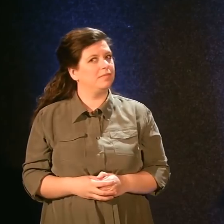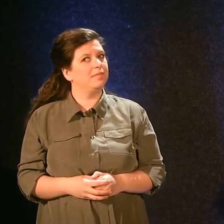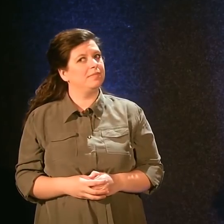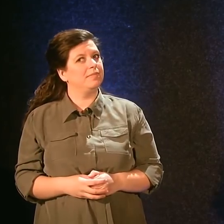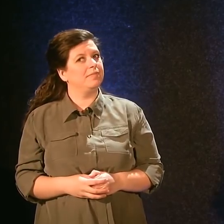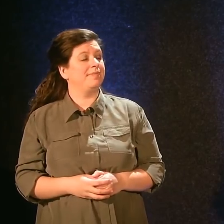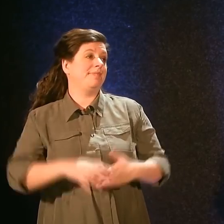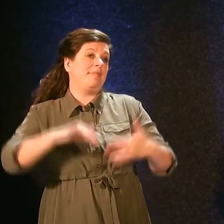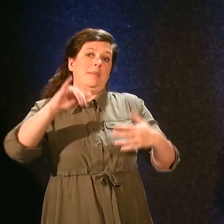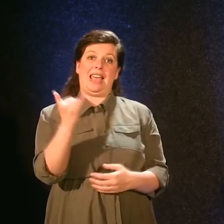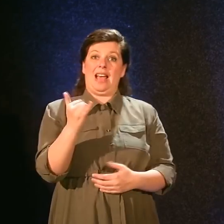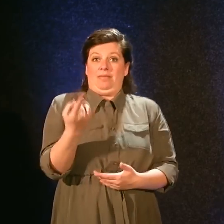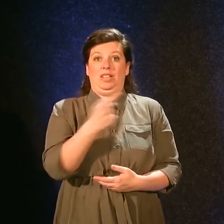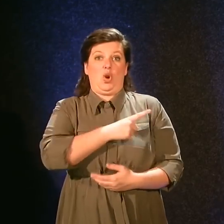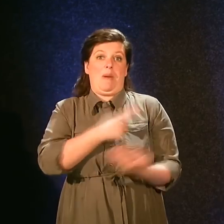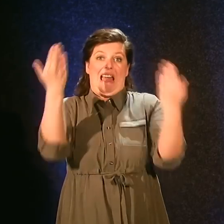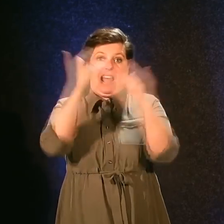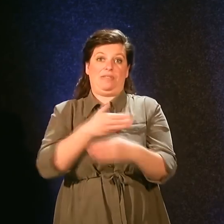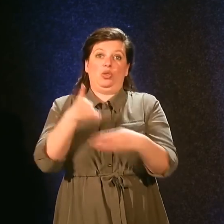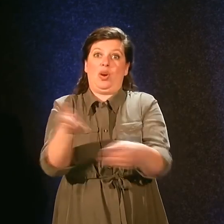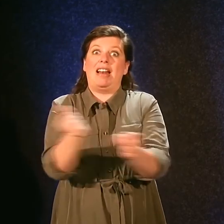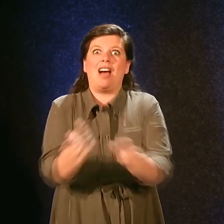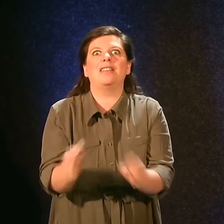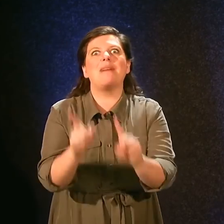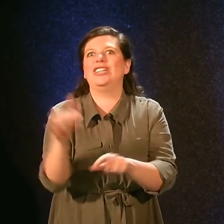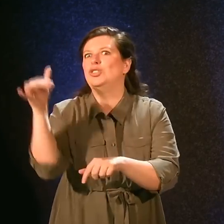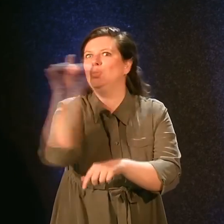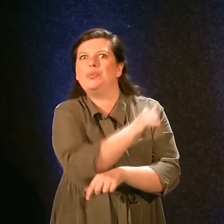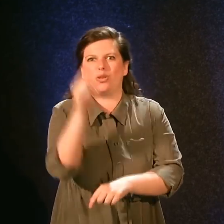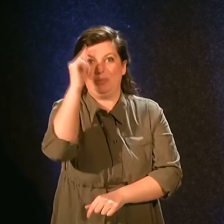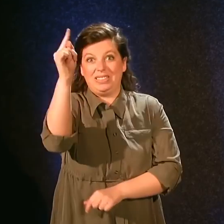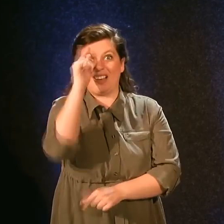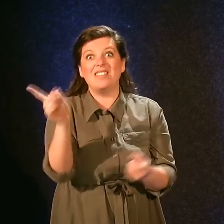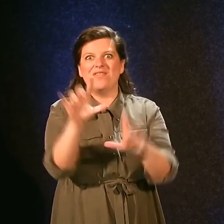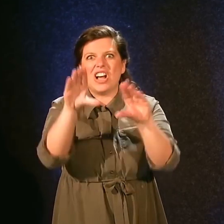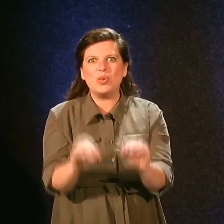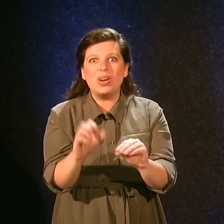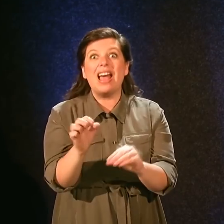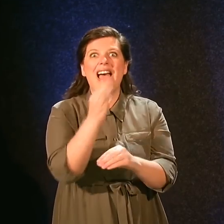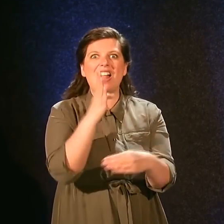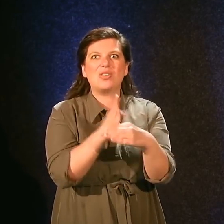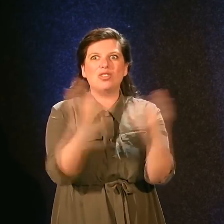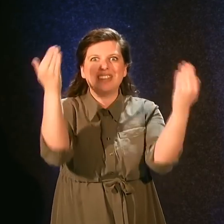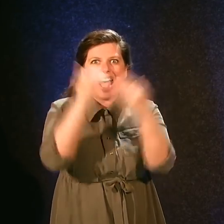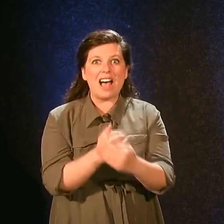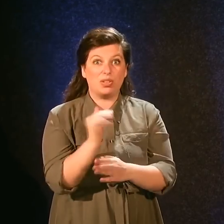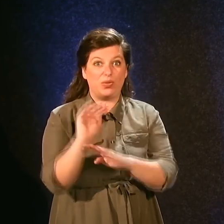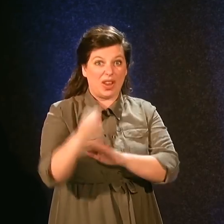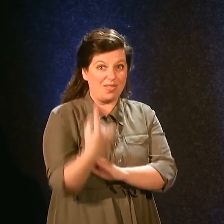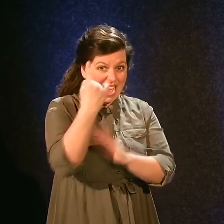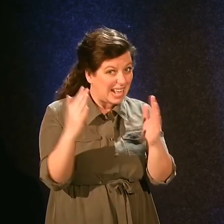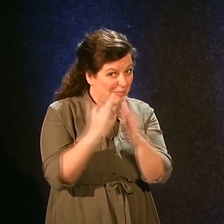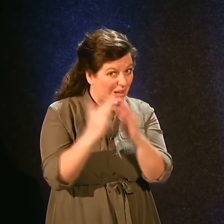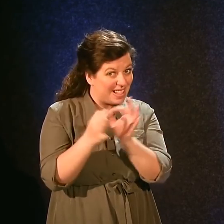Maar ja, die gaan dan natuurlijk door zoals je weet, maar we hebben wel iets super tofs bedacht. We gaan namelijk elke woensdagavond vanaf 1 april live